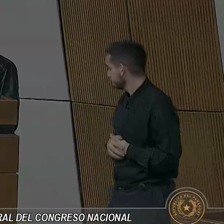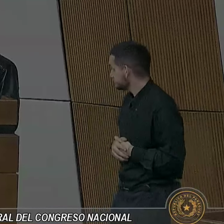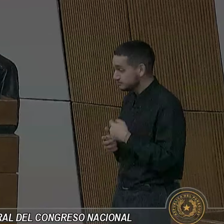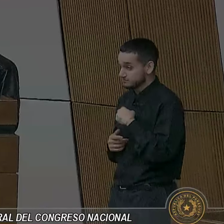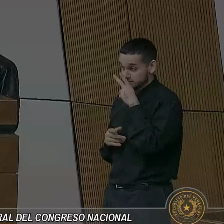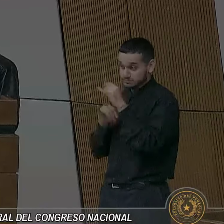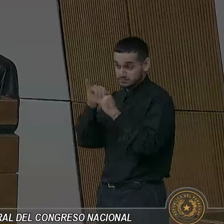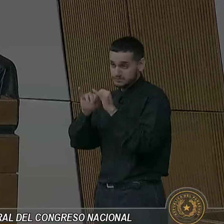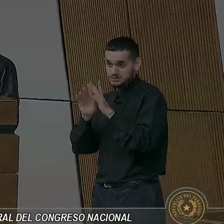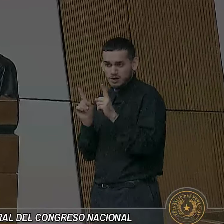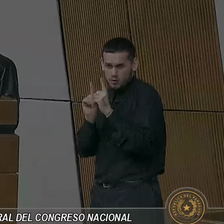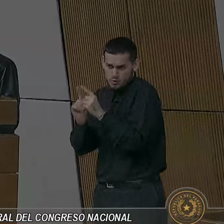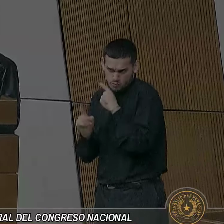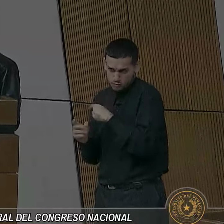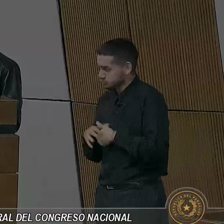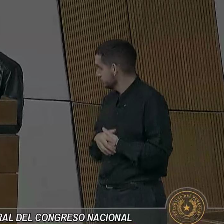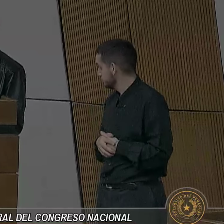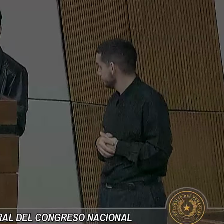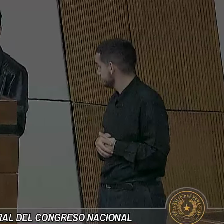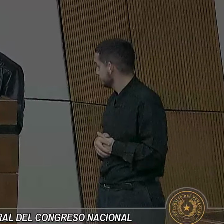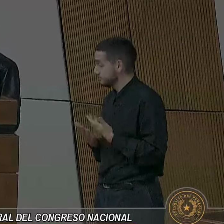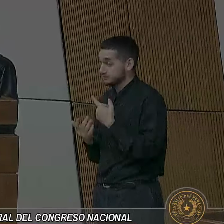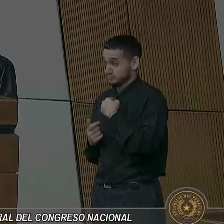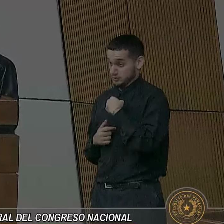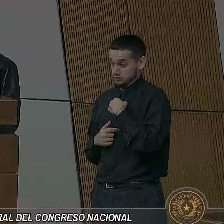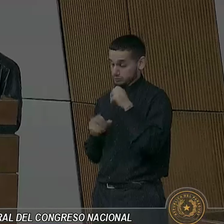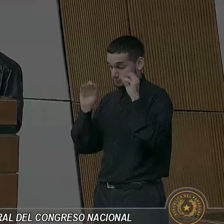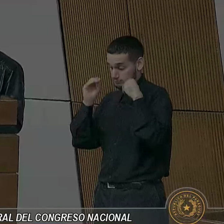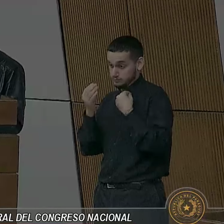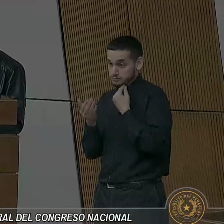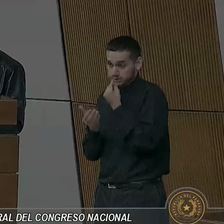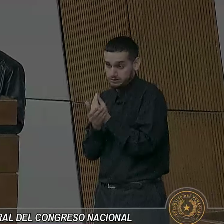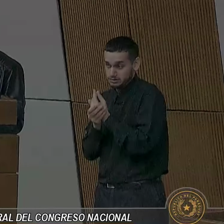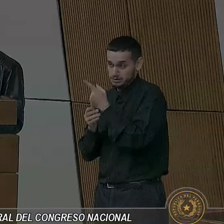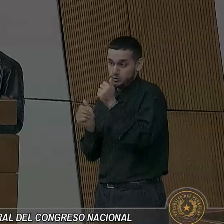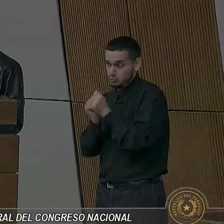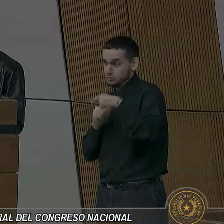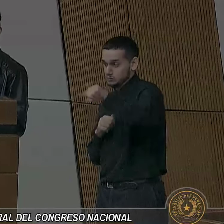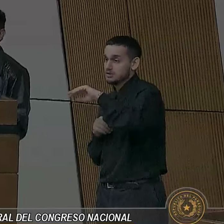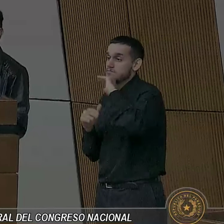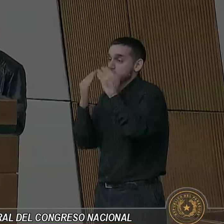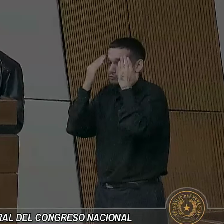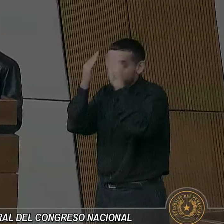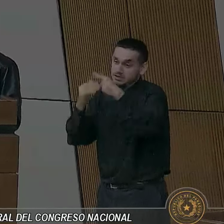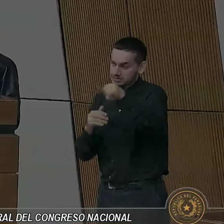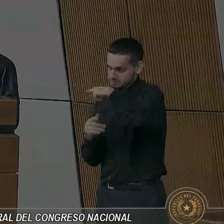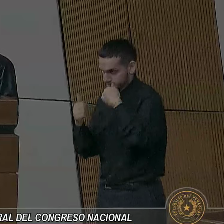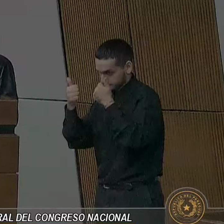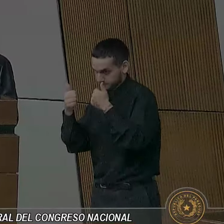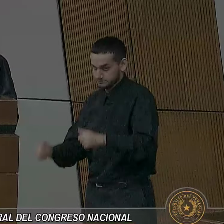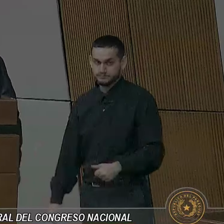quería decir, ¿verdad? Y para mí es un gusto una vez más estar con ustedes, y muchísimas gracias a todos.